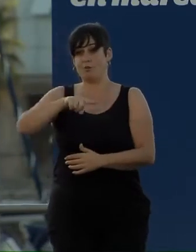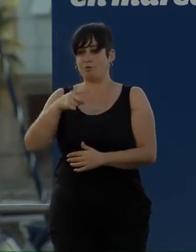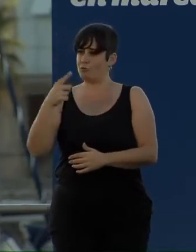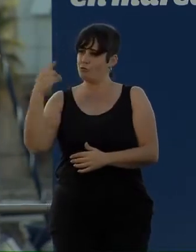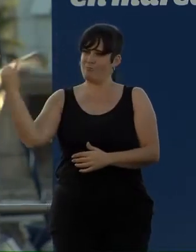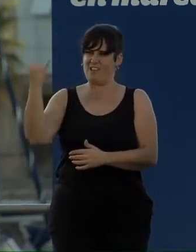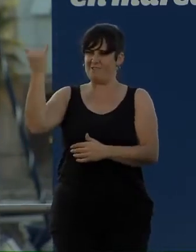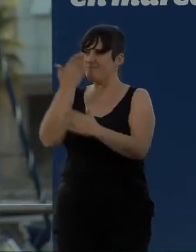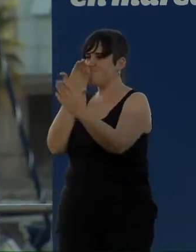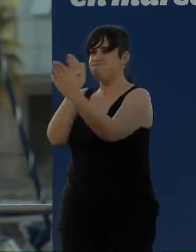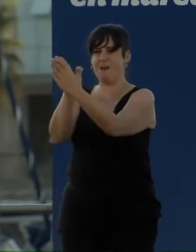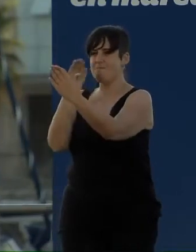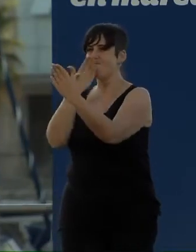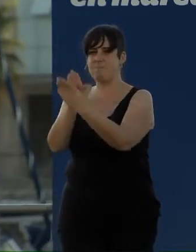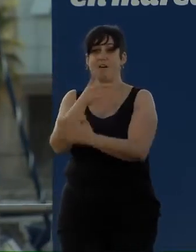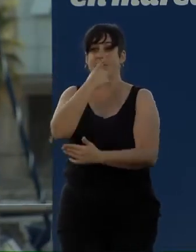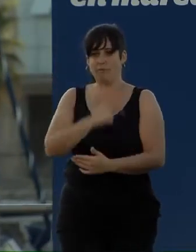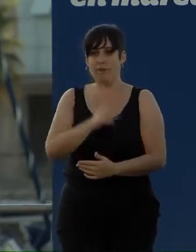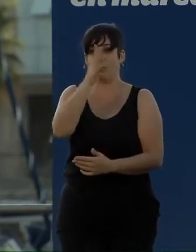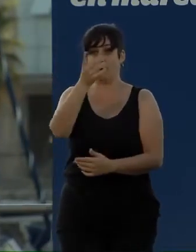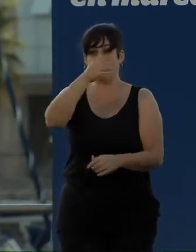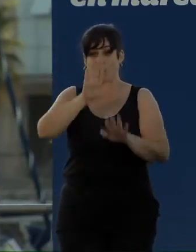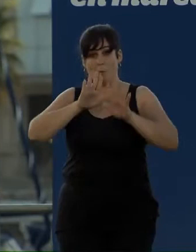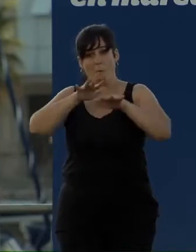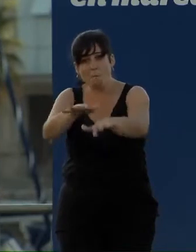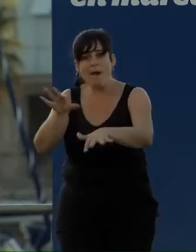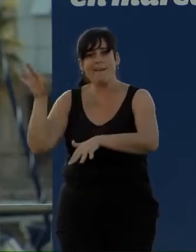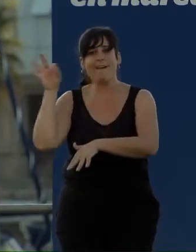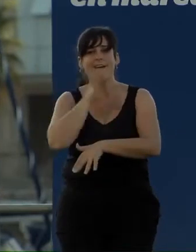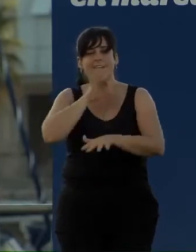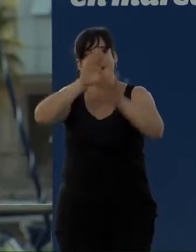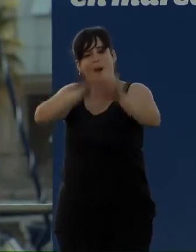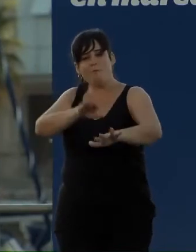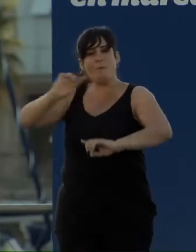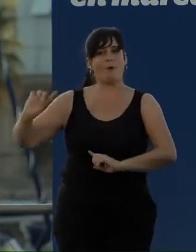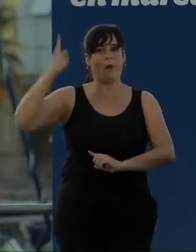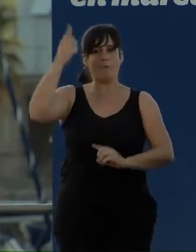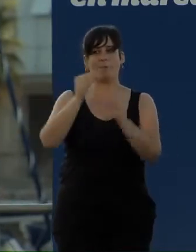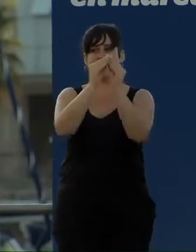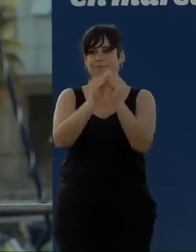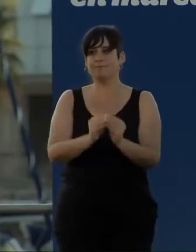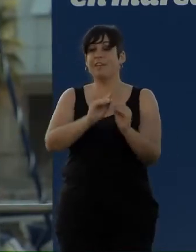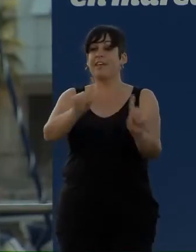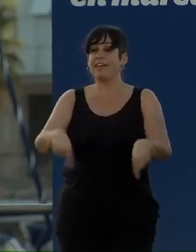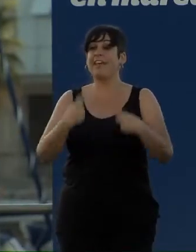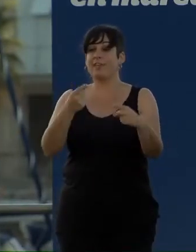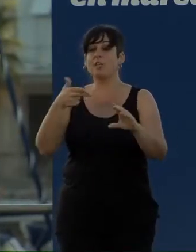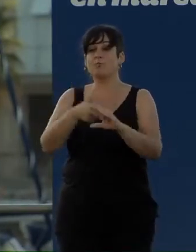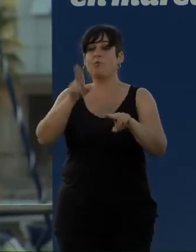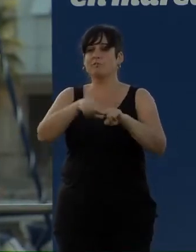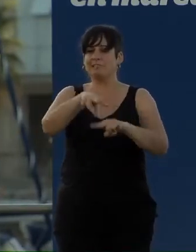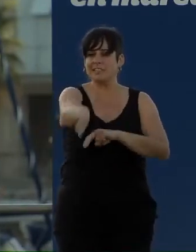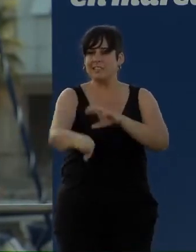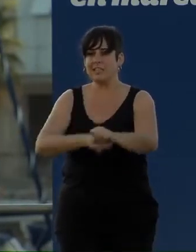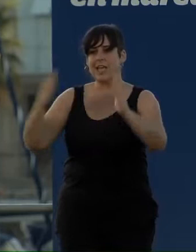feudais por eso constituimos a primea marea galeguista por eso recos cochote nosas manos no nunca